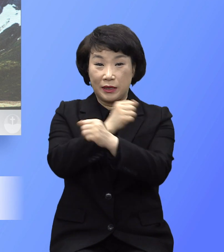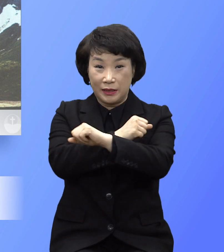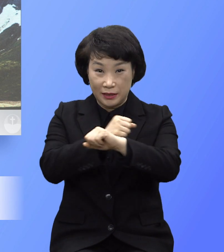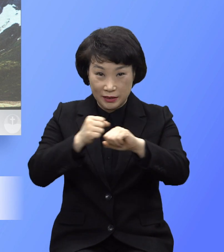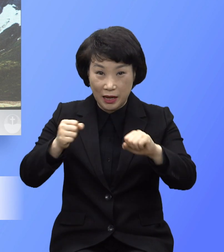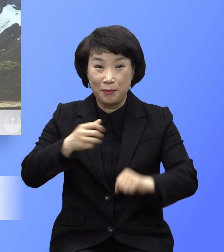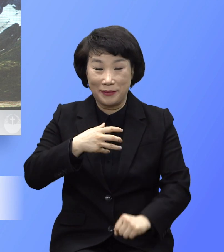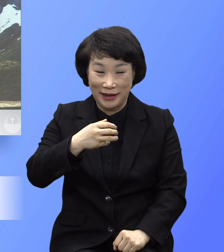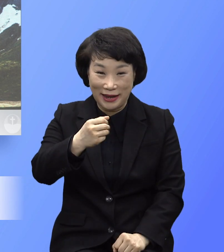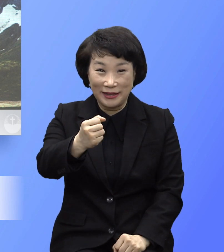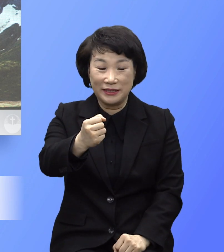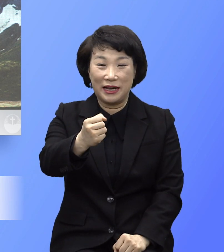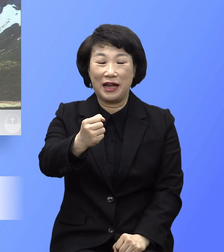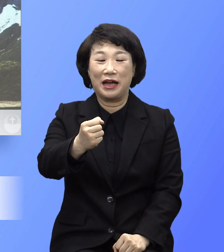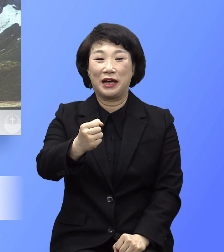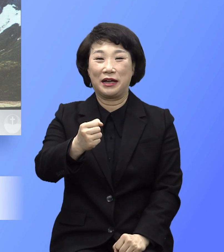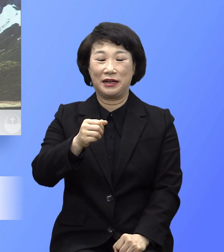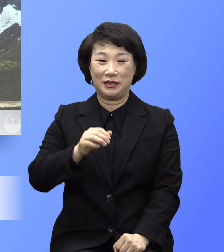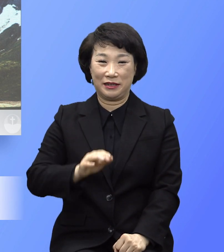제사함을 받으라,